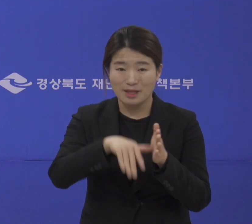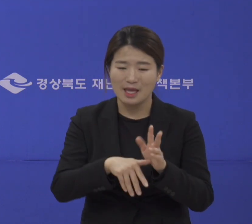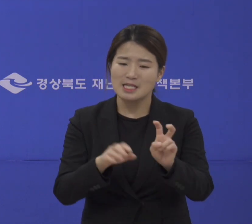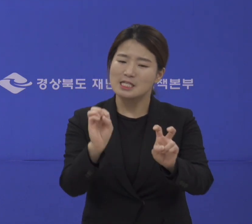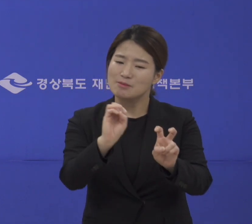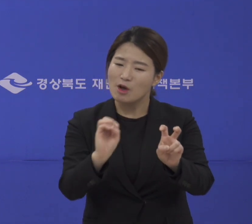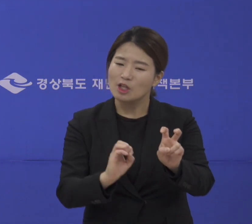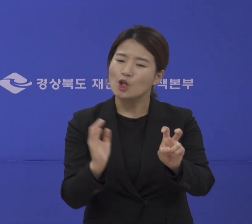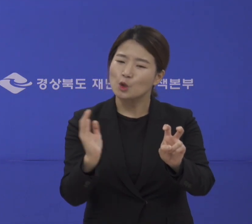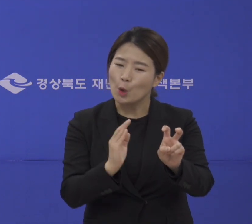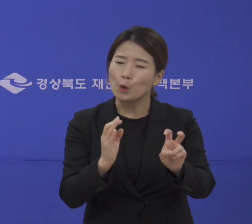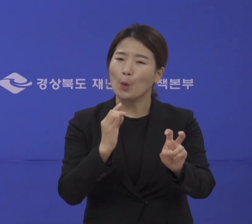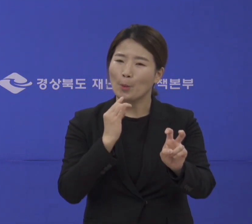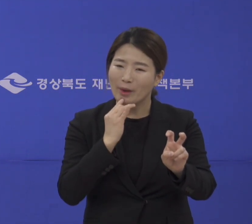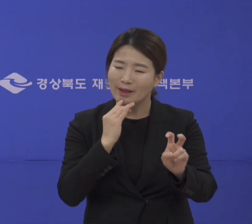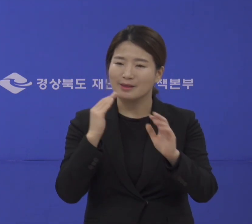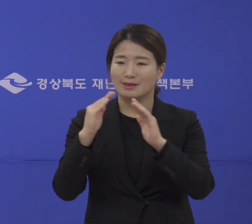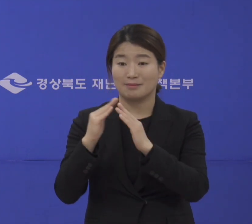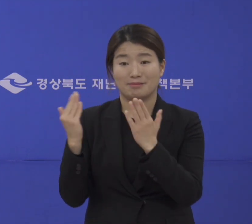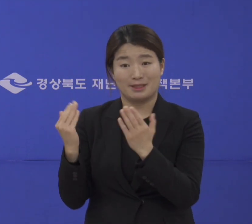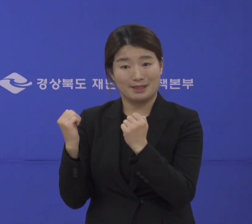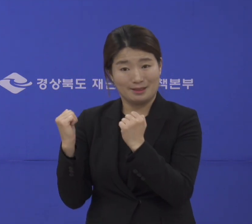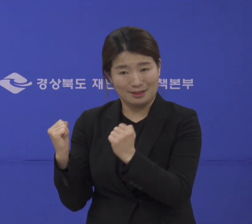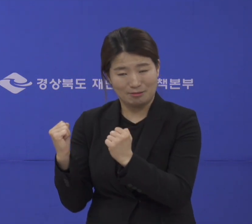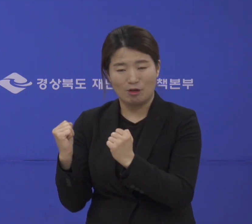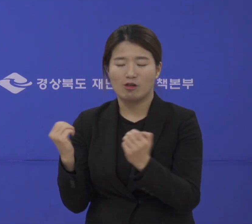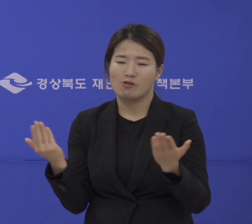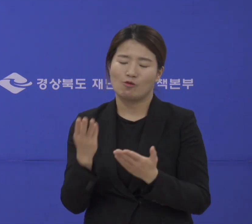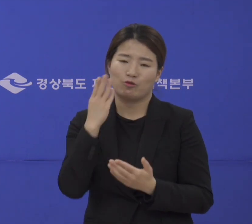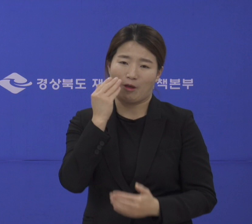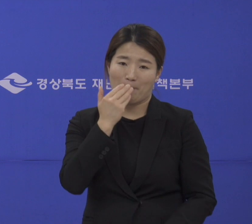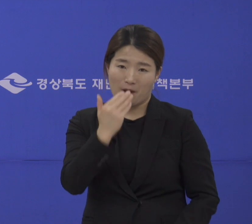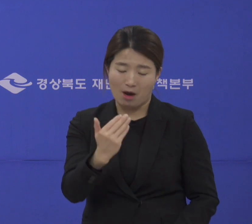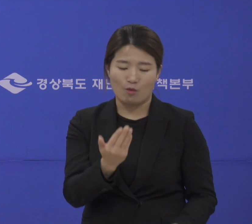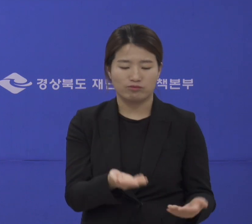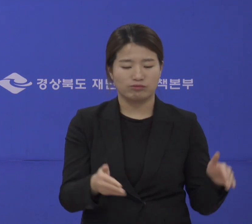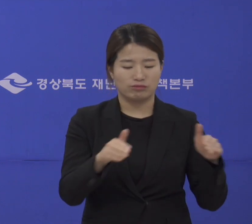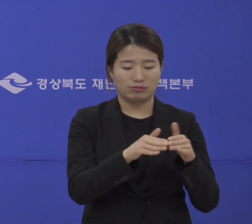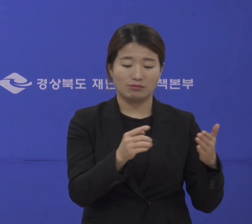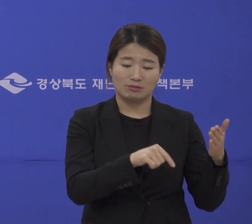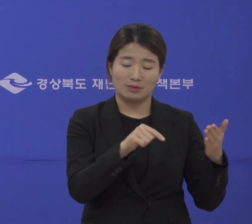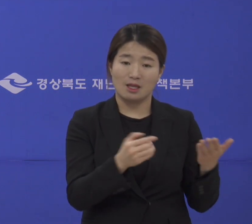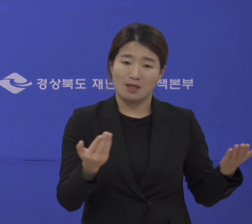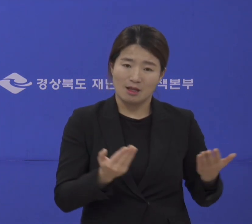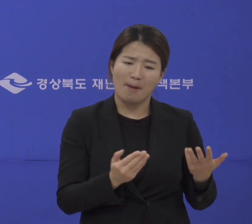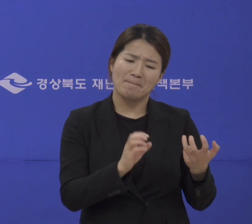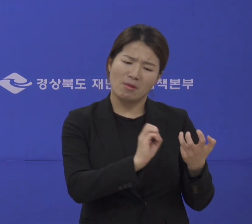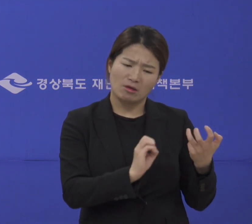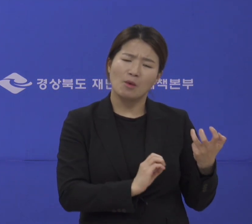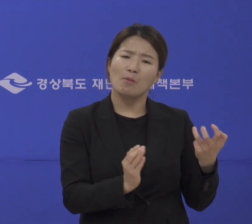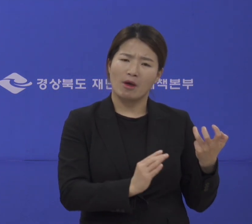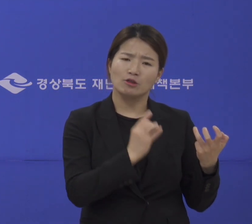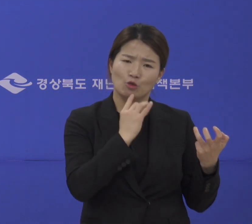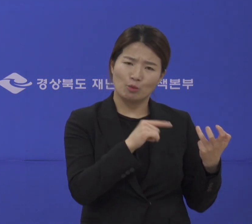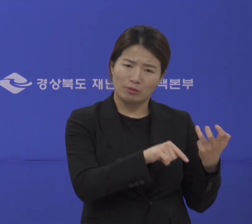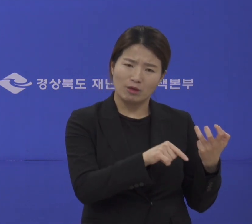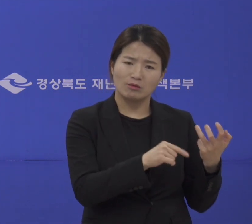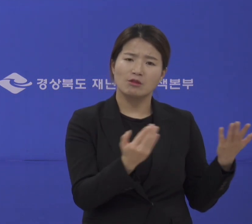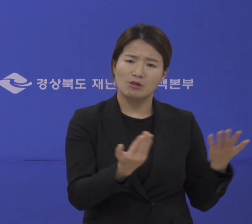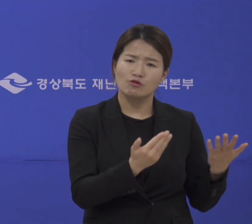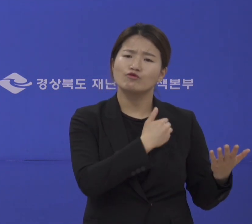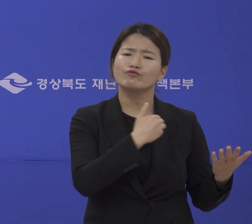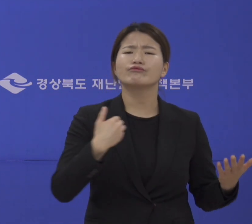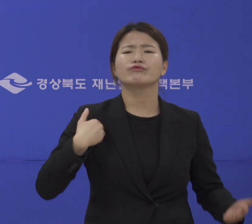하면은 서로 원활히 업무를 할수 있고, 또 안에서 근무하는 분도 한80% 들어가서